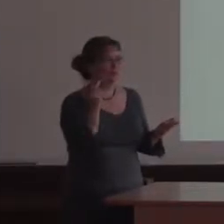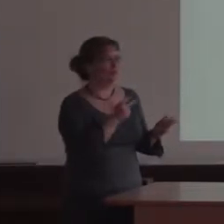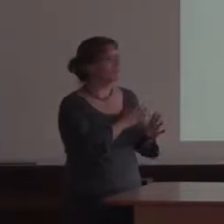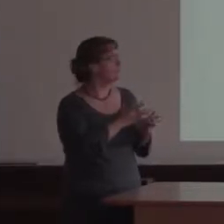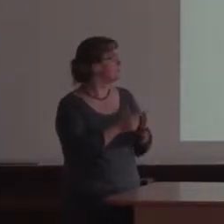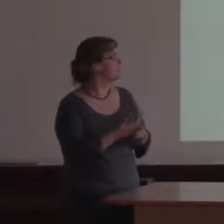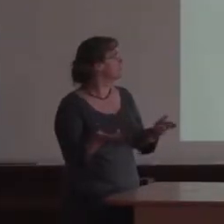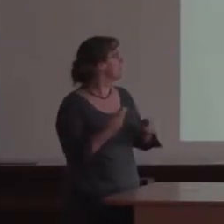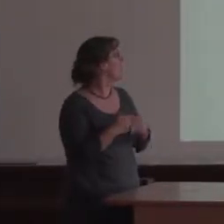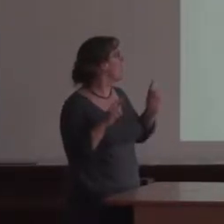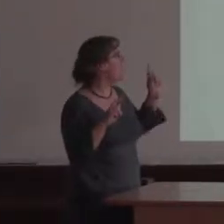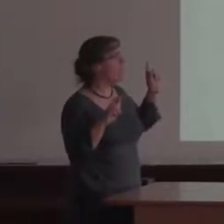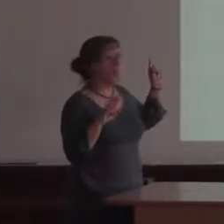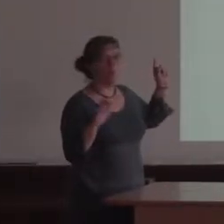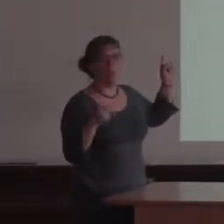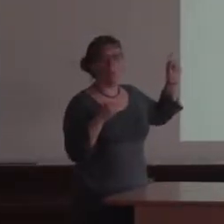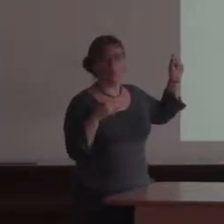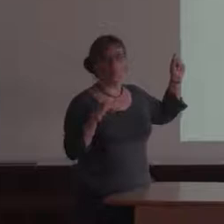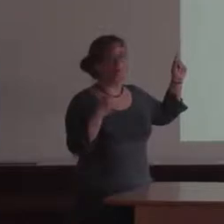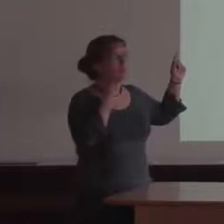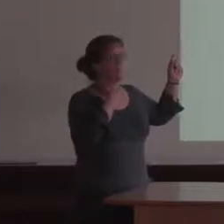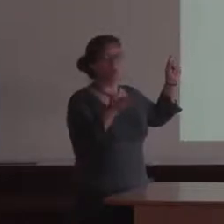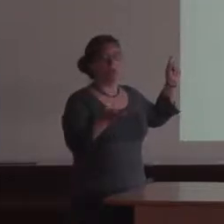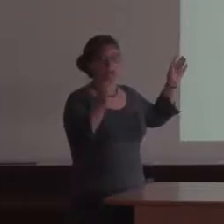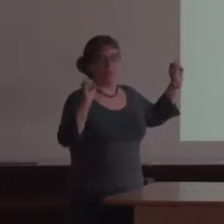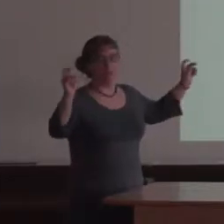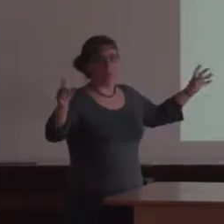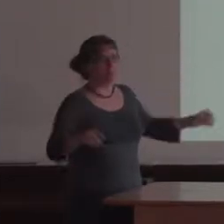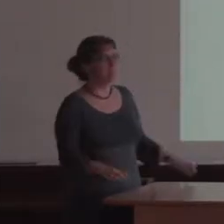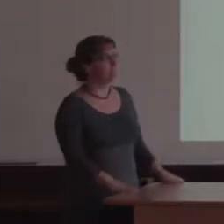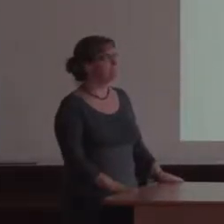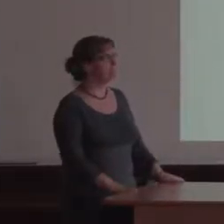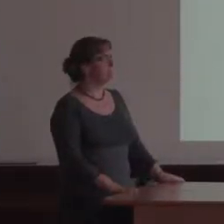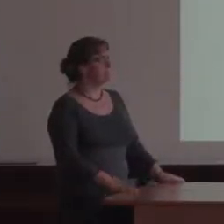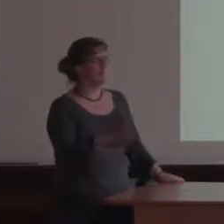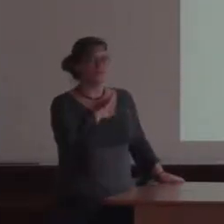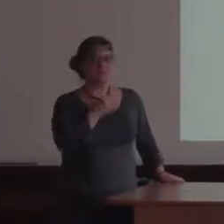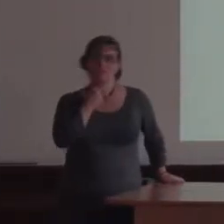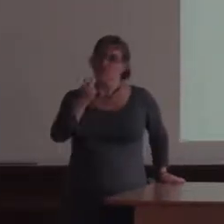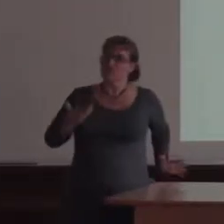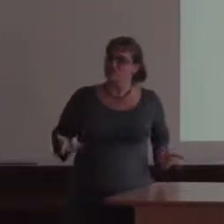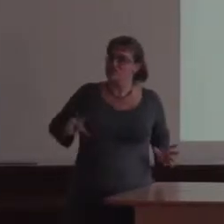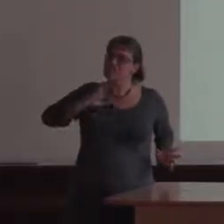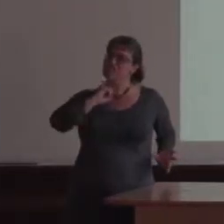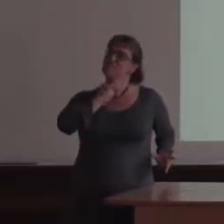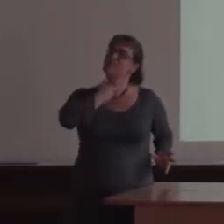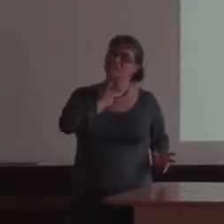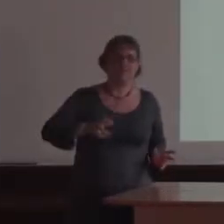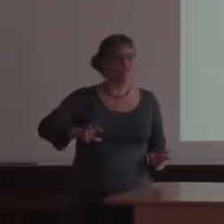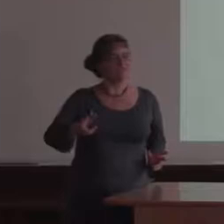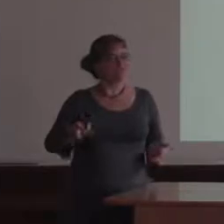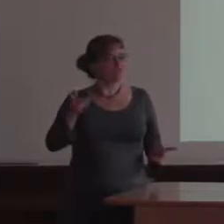Moi, je suis Ronan. Je parle plus fort, donc je vais essayer de parler fort. N'hésitez pas à me